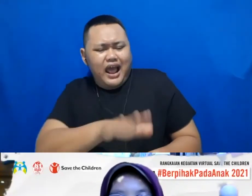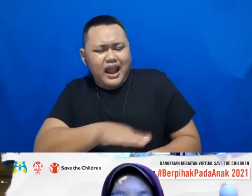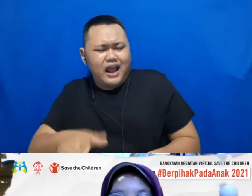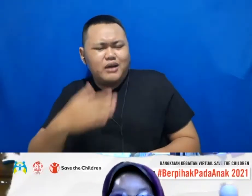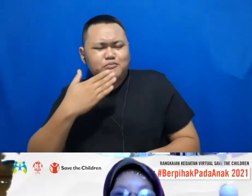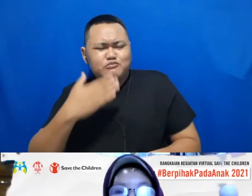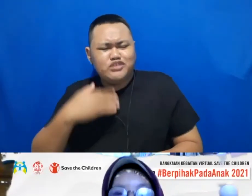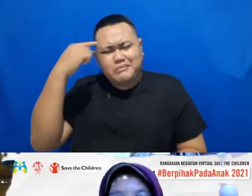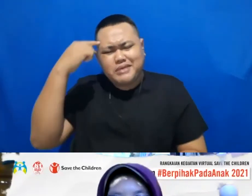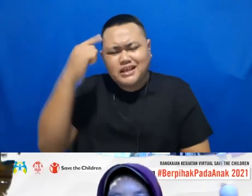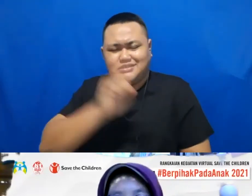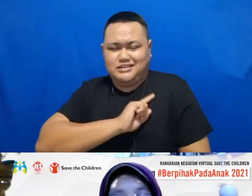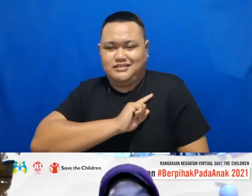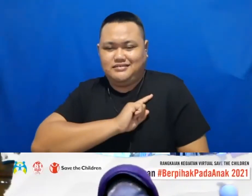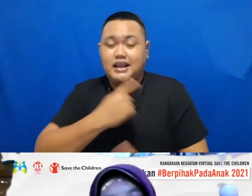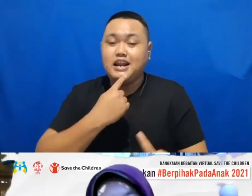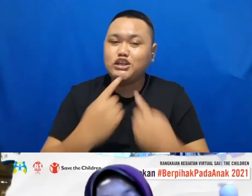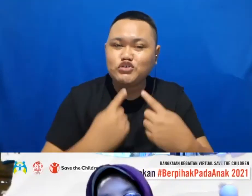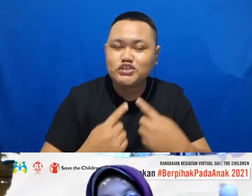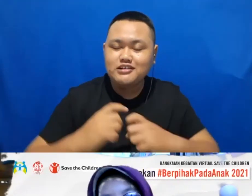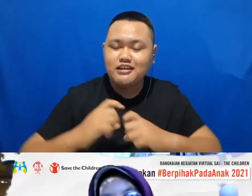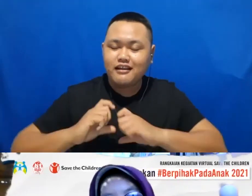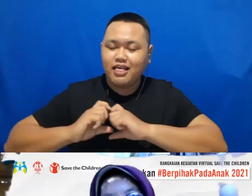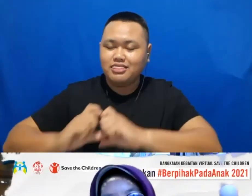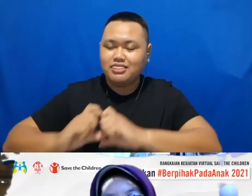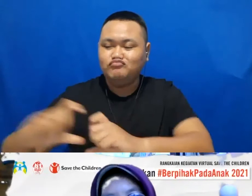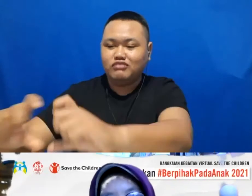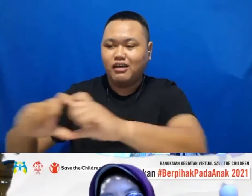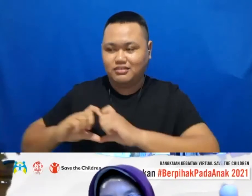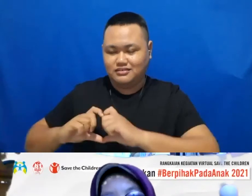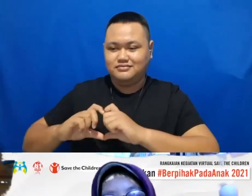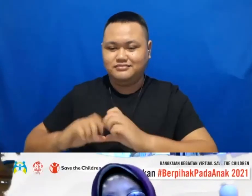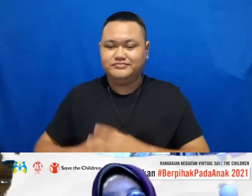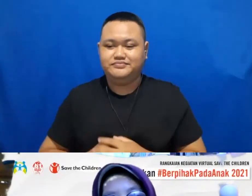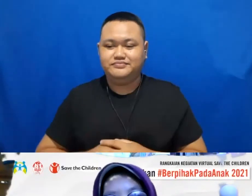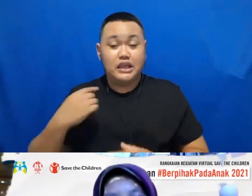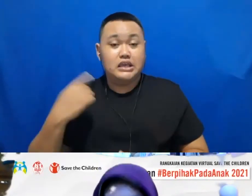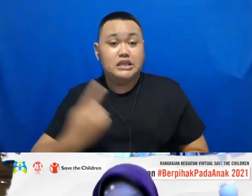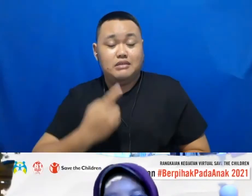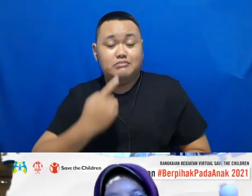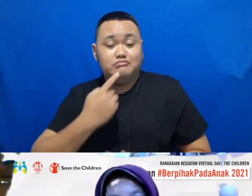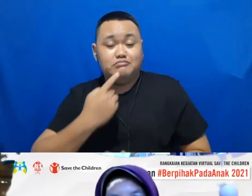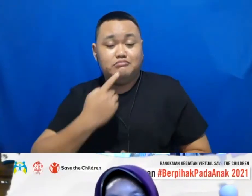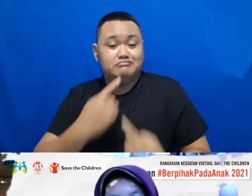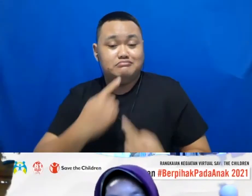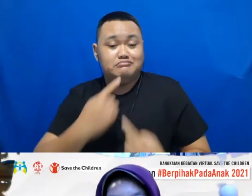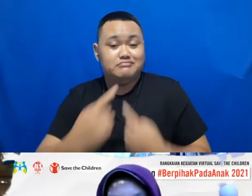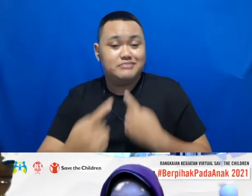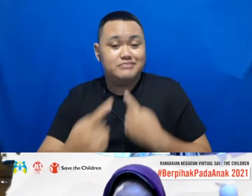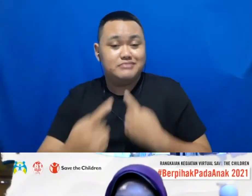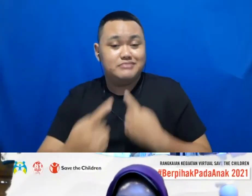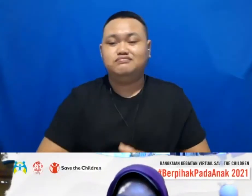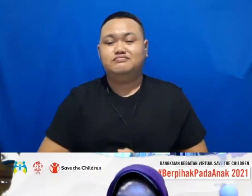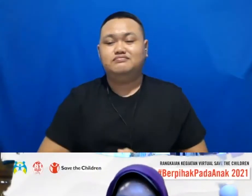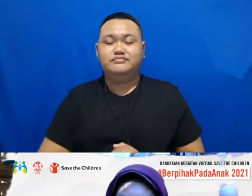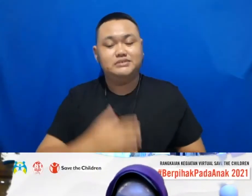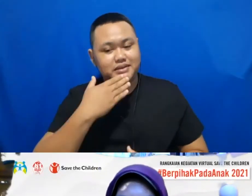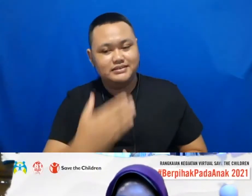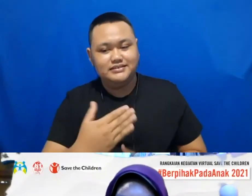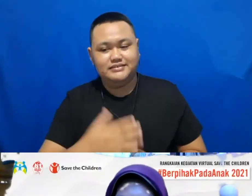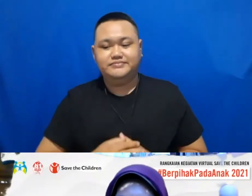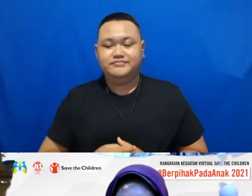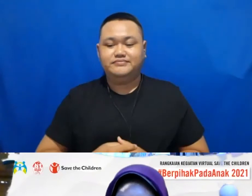barangkali konteks responsif gender kami sebagai guru di dalam proses KBM. Nah,